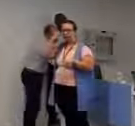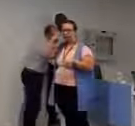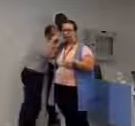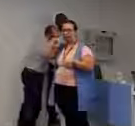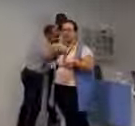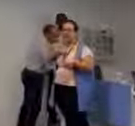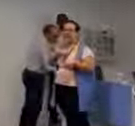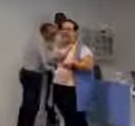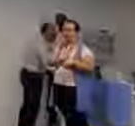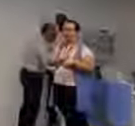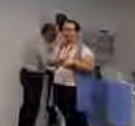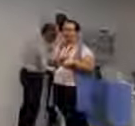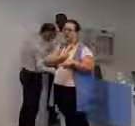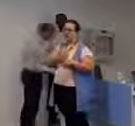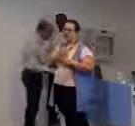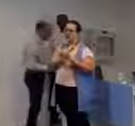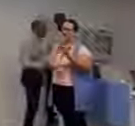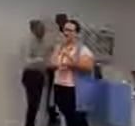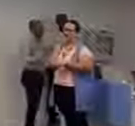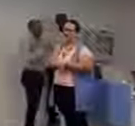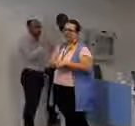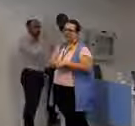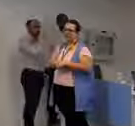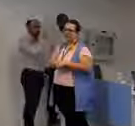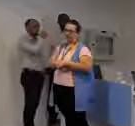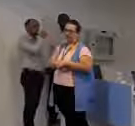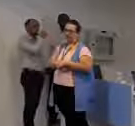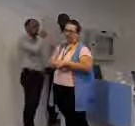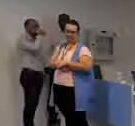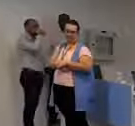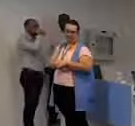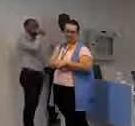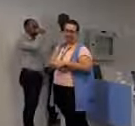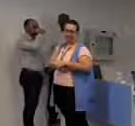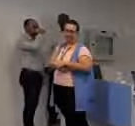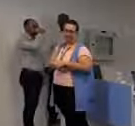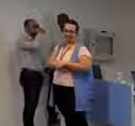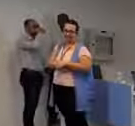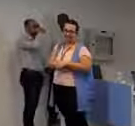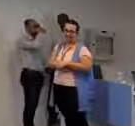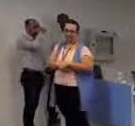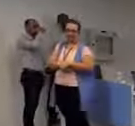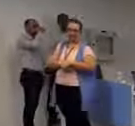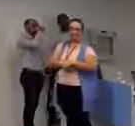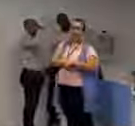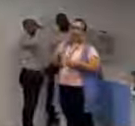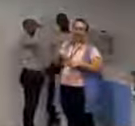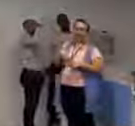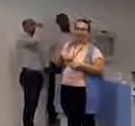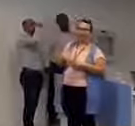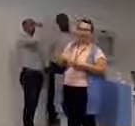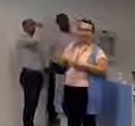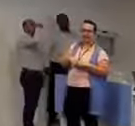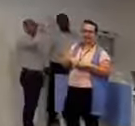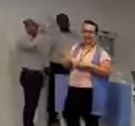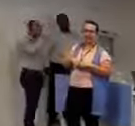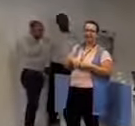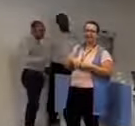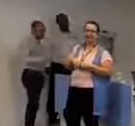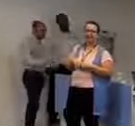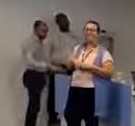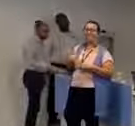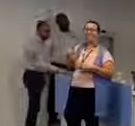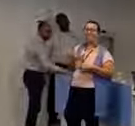Né? Não adianta. Então, depois veio o advento dos CNCs, certo?